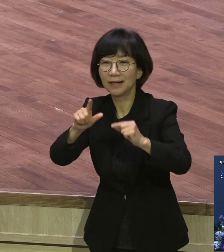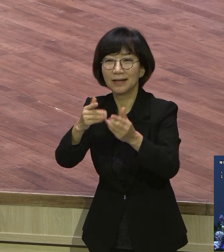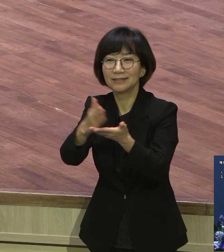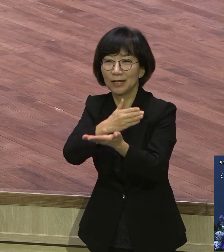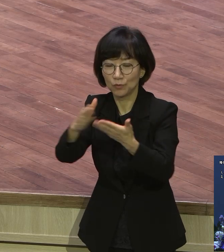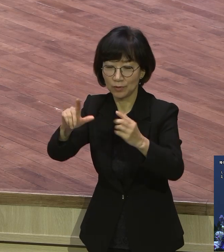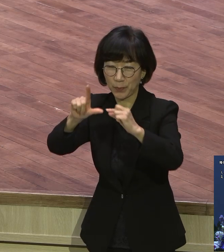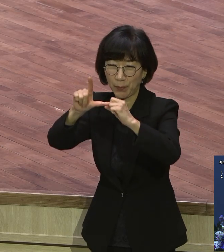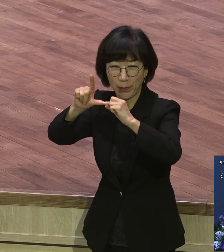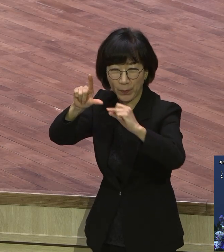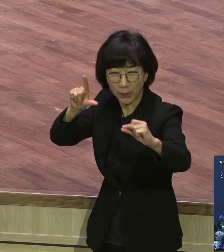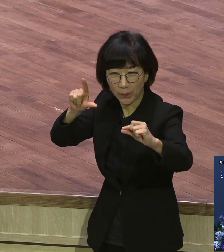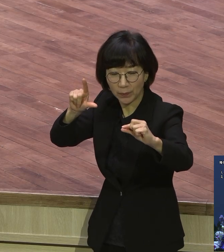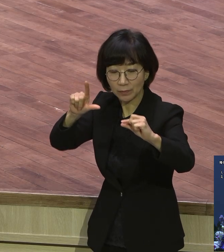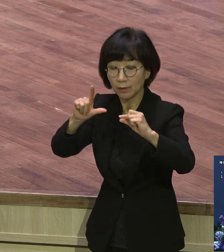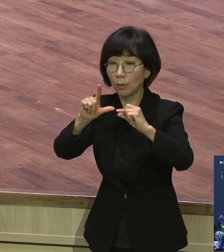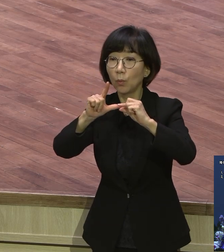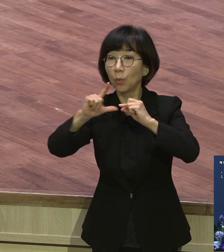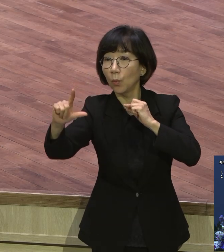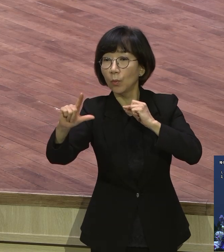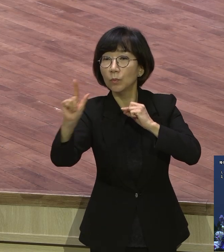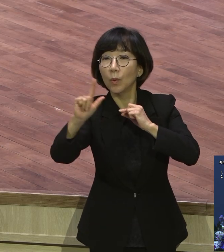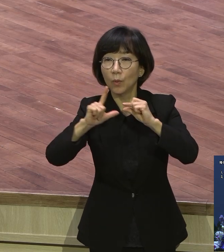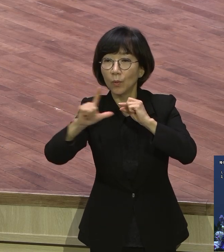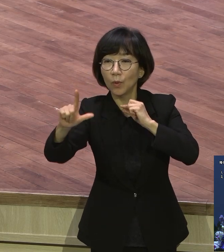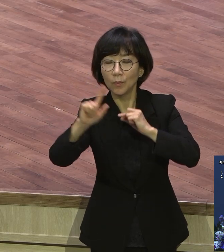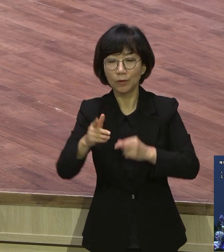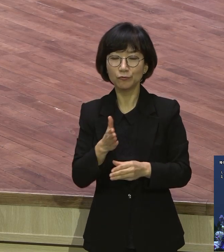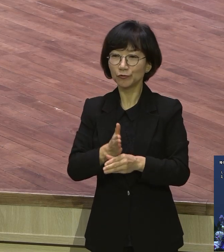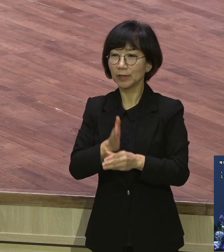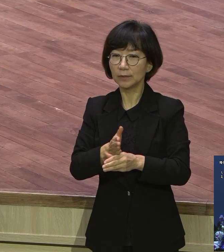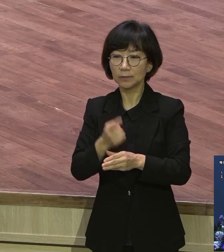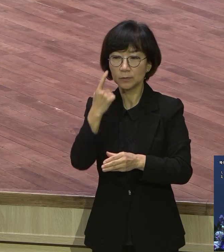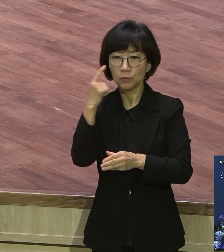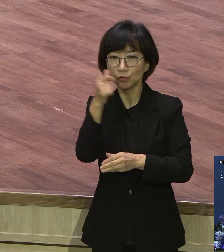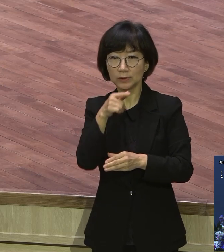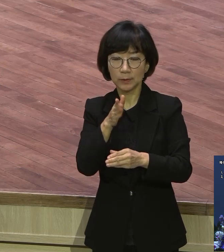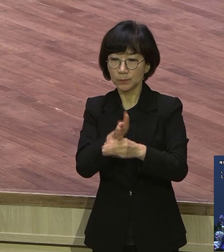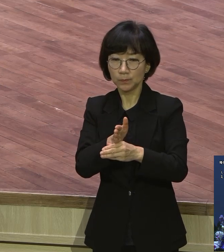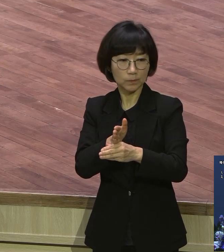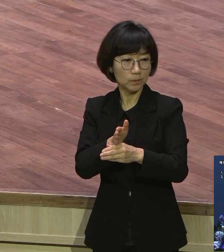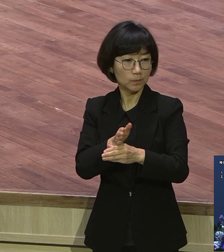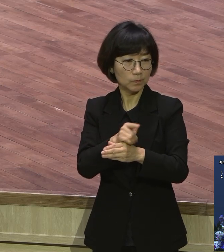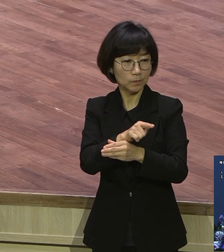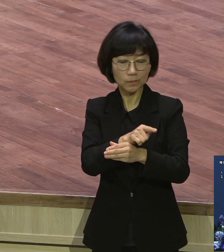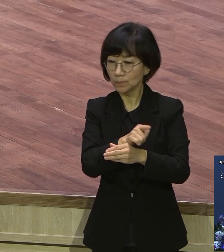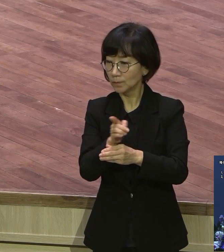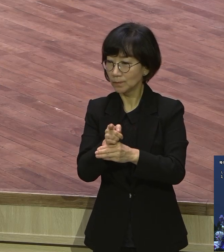일본의 대부분 균들은 다 중립적이란 거예요 중립적인